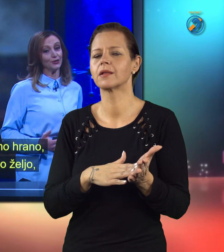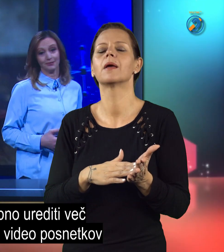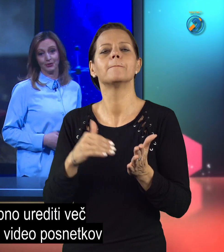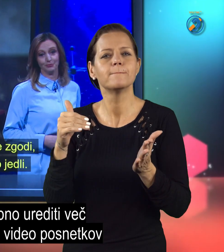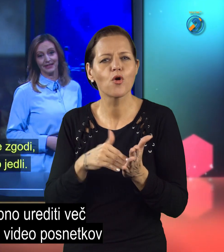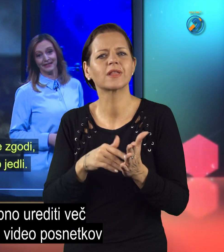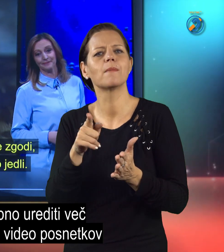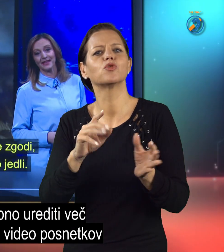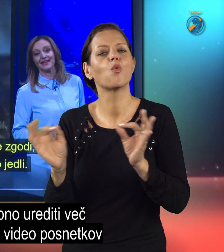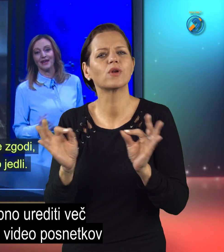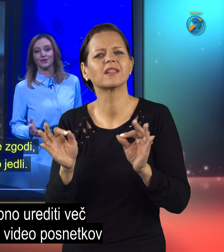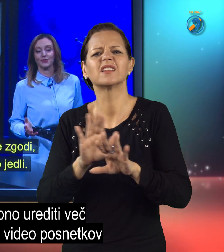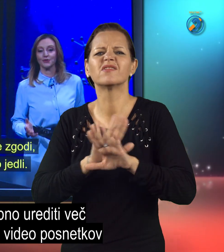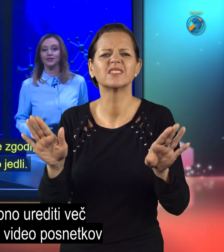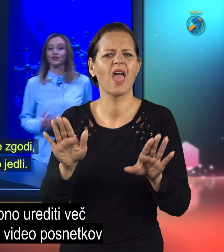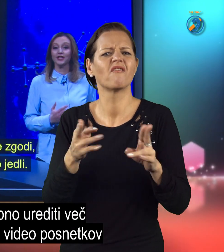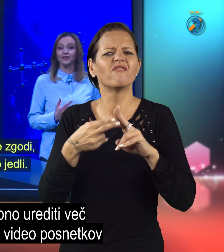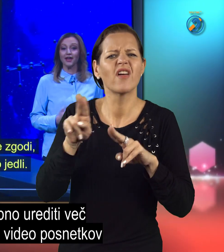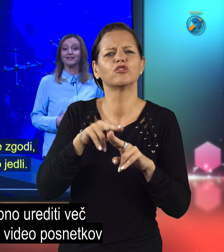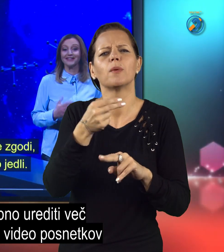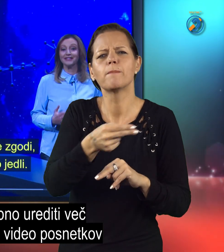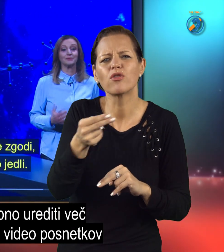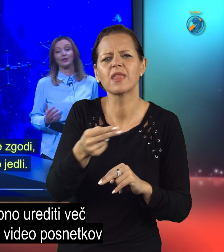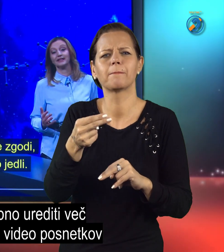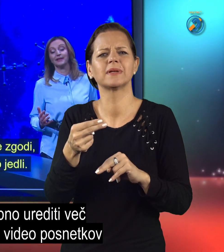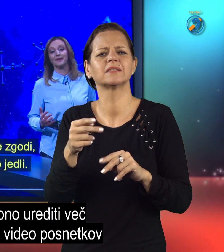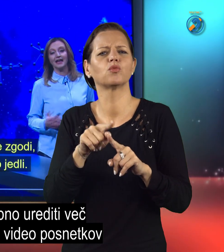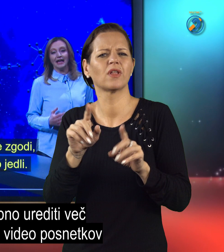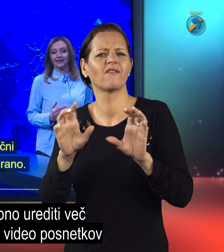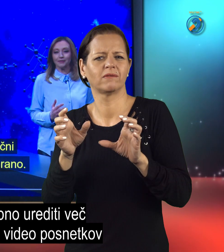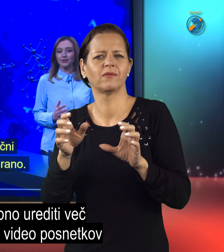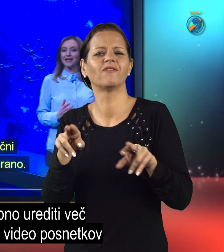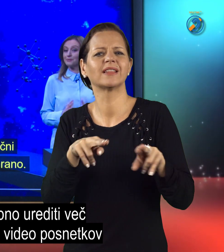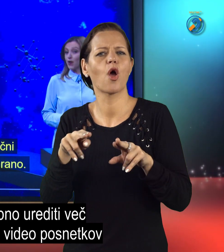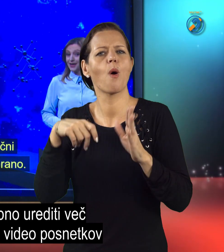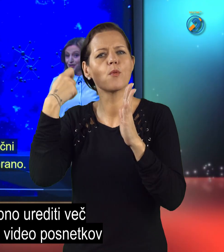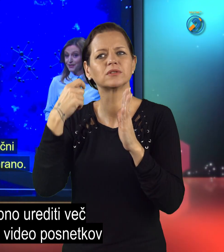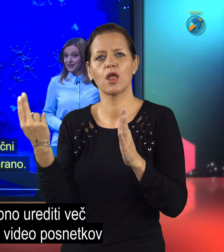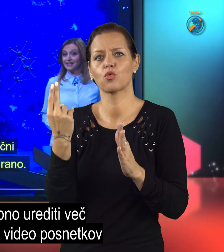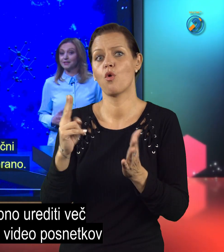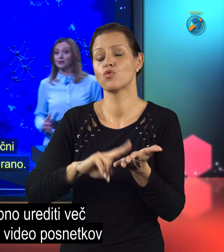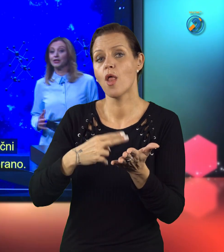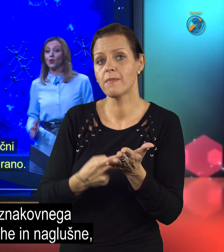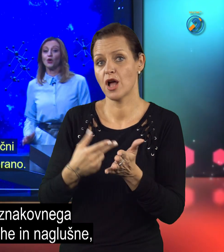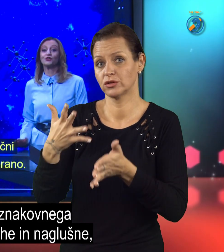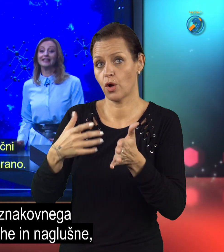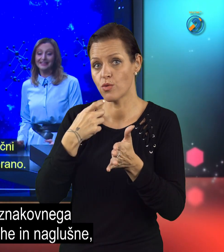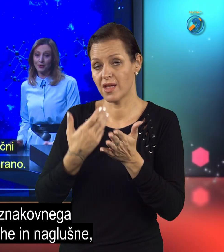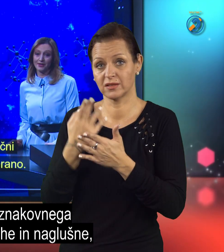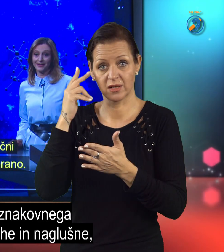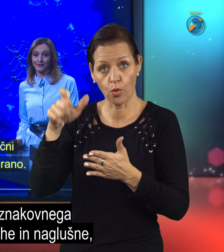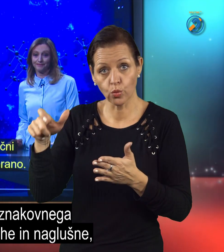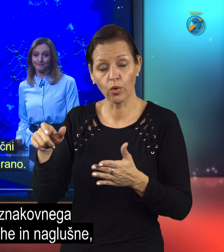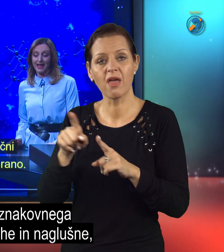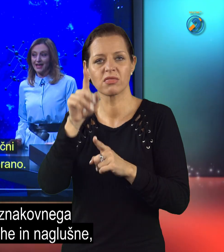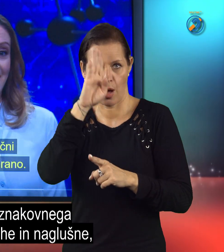To pomeni, da je potrebno urediti več podnapisov in videoposnetkov tolmača znakovnega jezika za gluhe in naglušne.